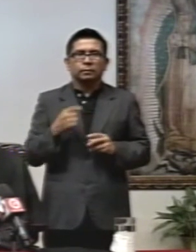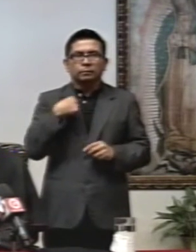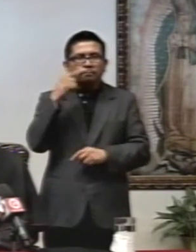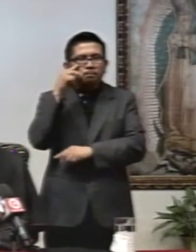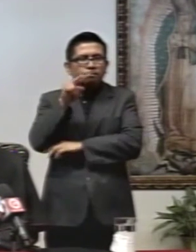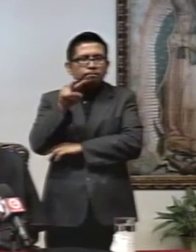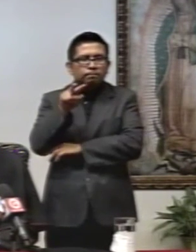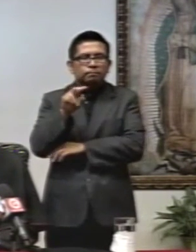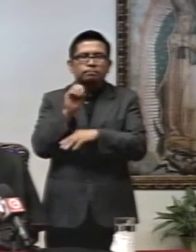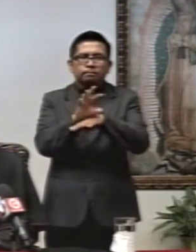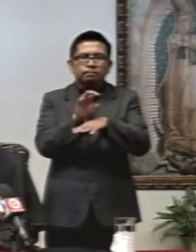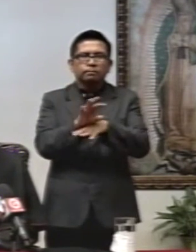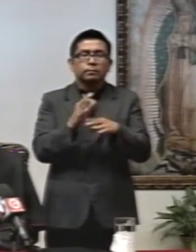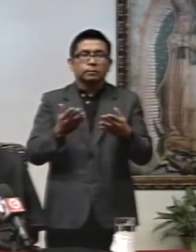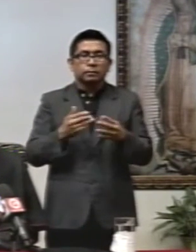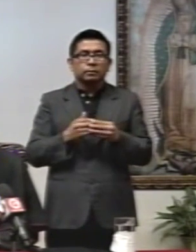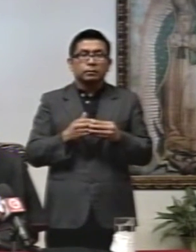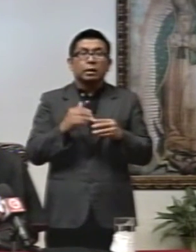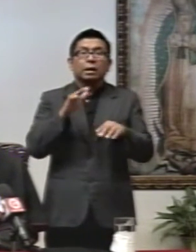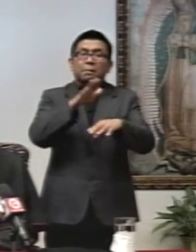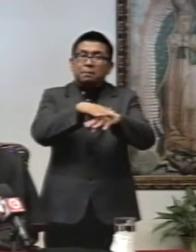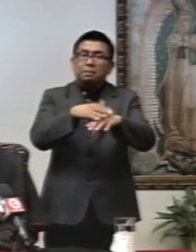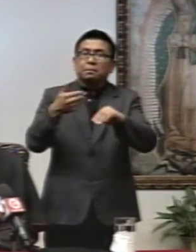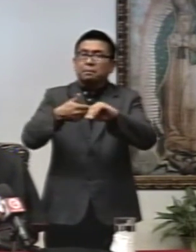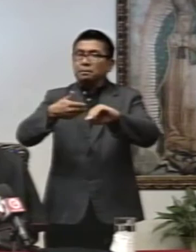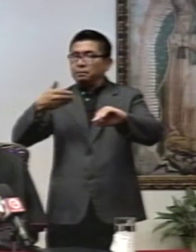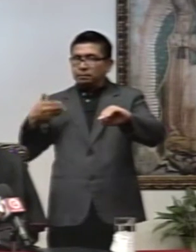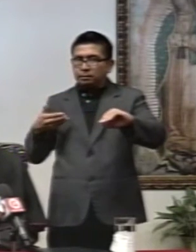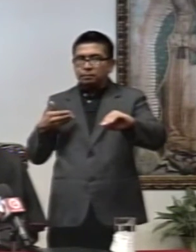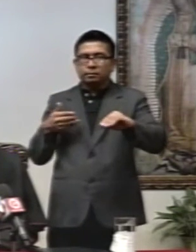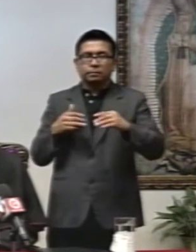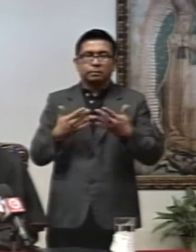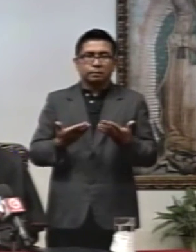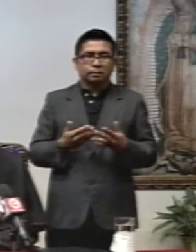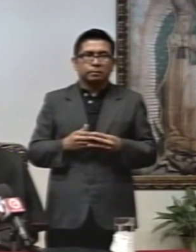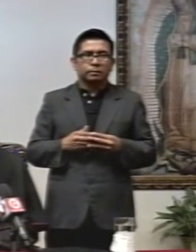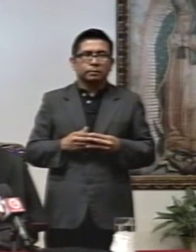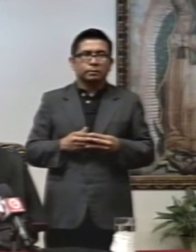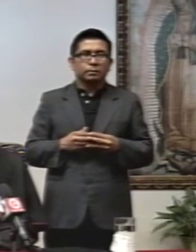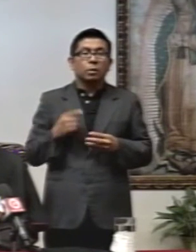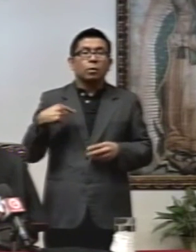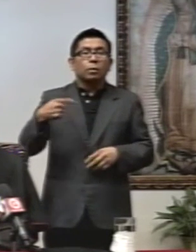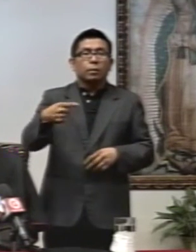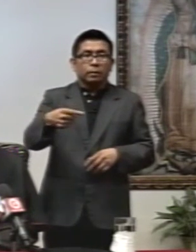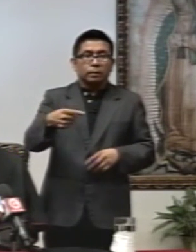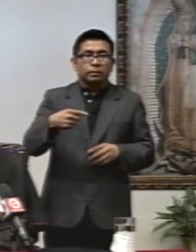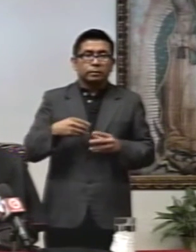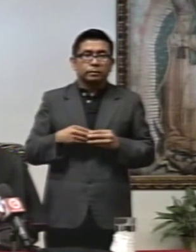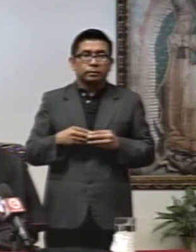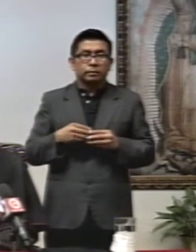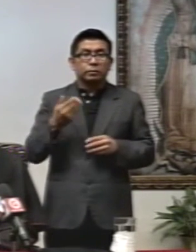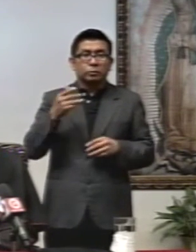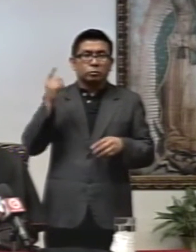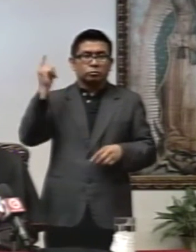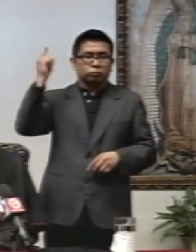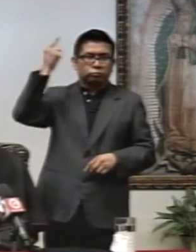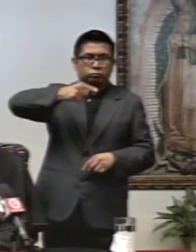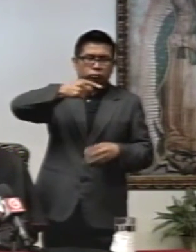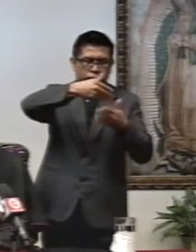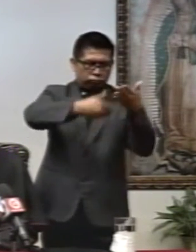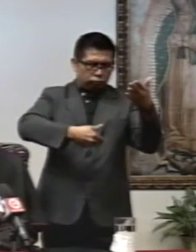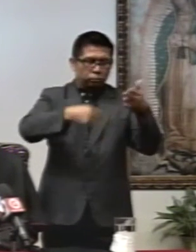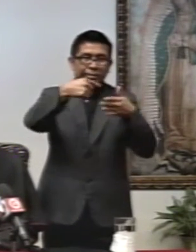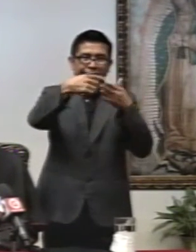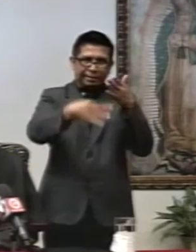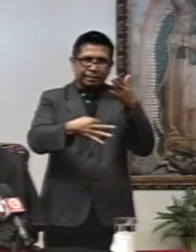observaría es que, de forma preventiva, es que cuando se dictaminen